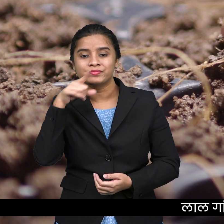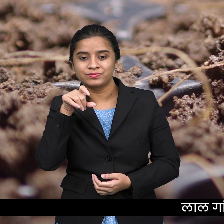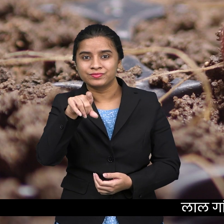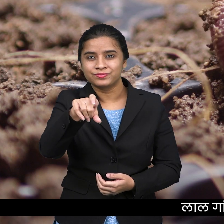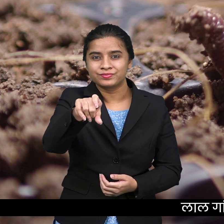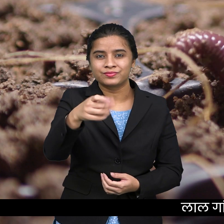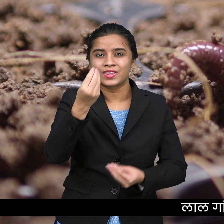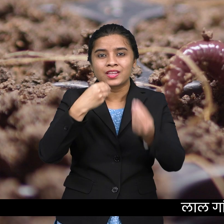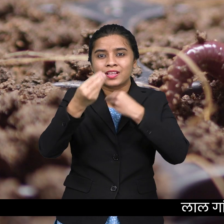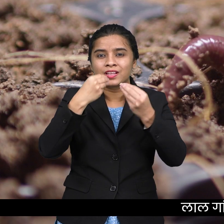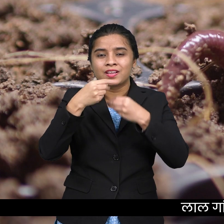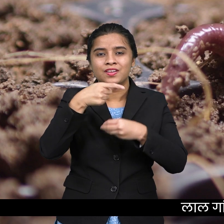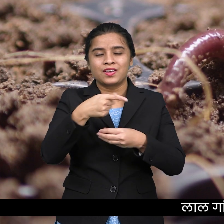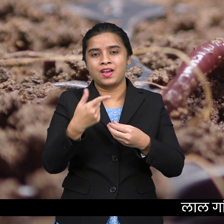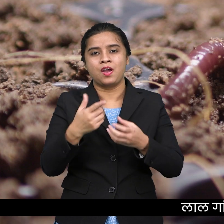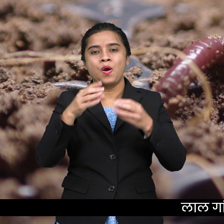लाल गांडूळ कचरा खातात.